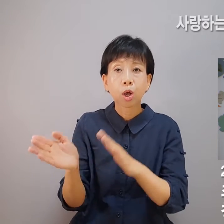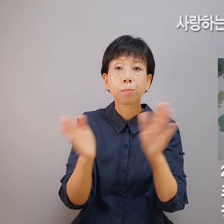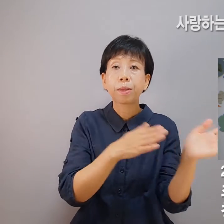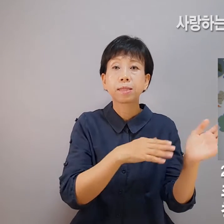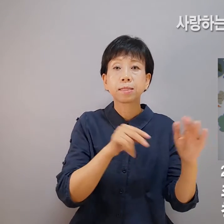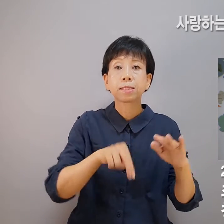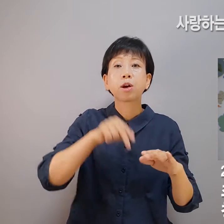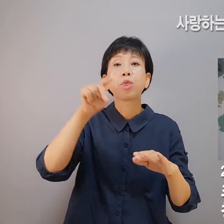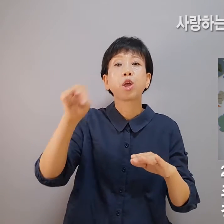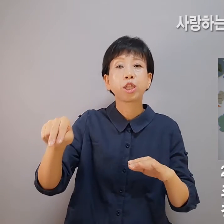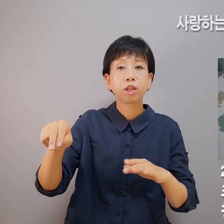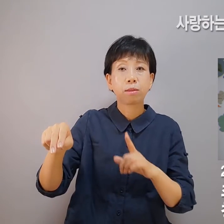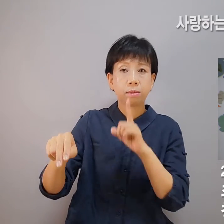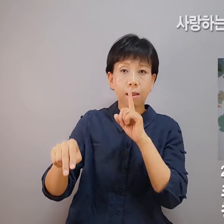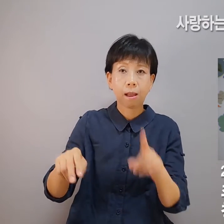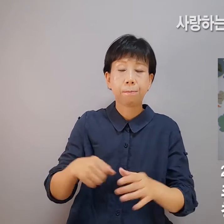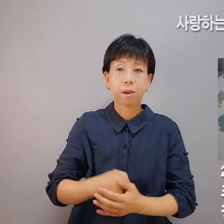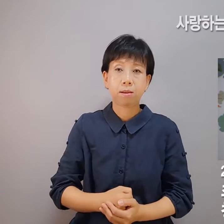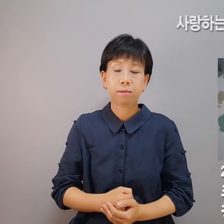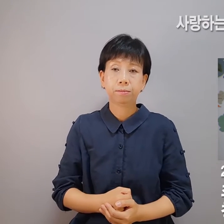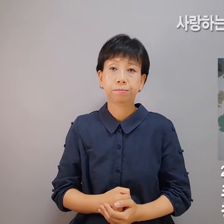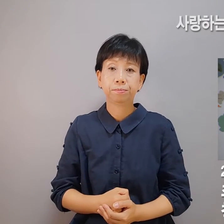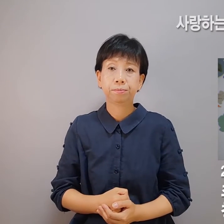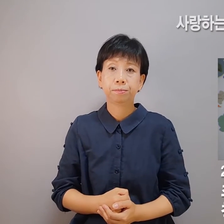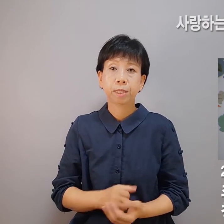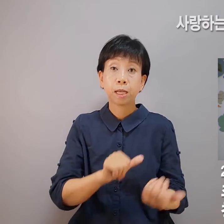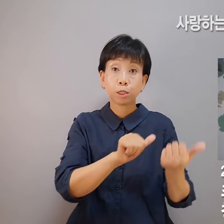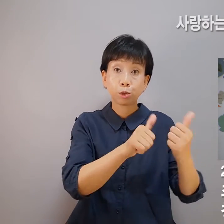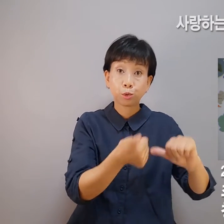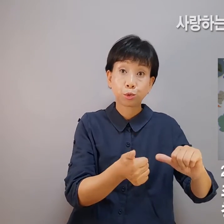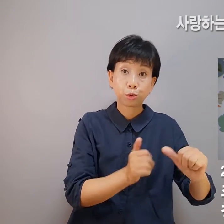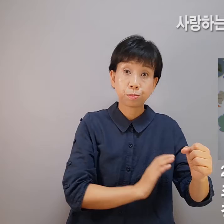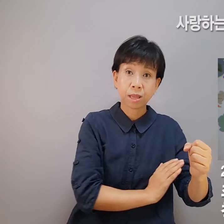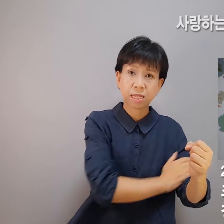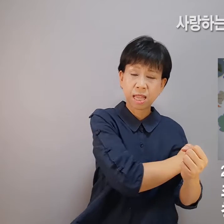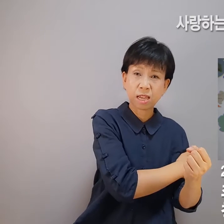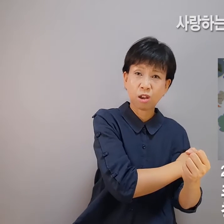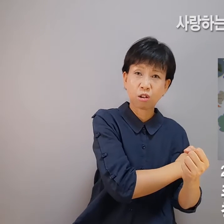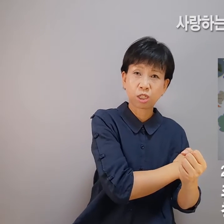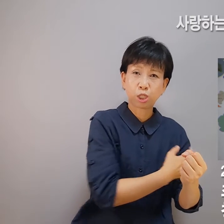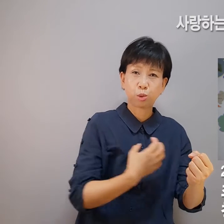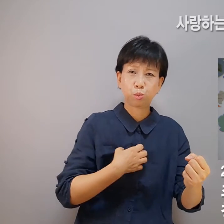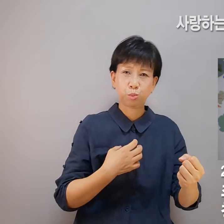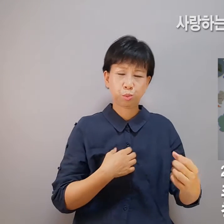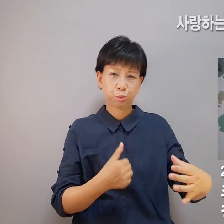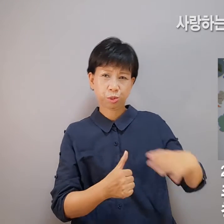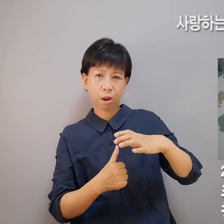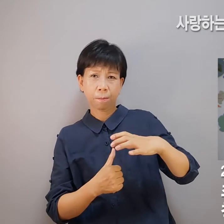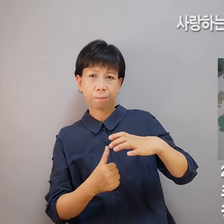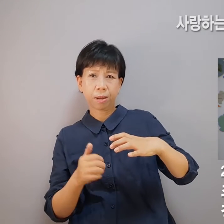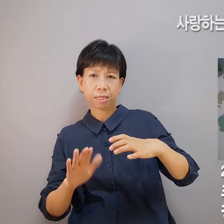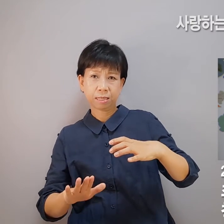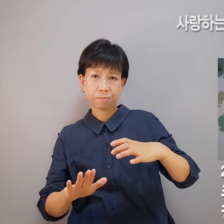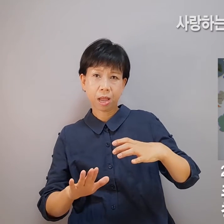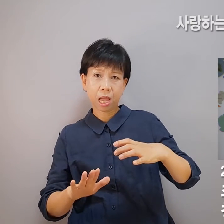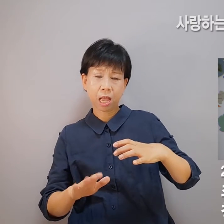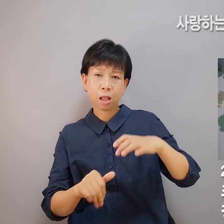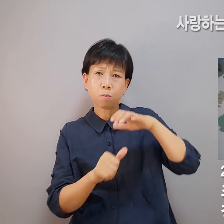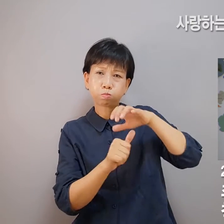건너뛰었다라고 말씀하고 있습니다. 죽음의 세력이 날마다 위협했지만 그는 죽음의 세력에